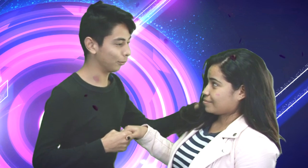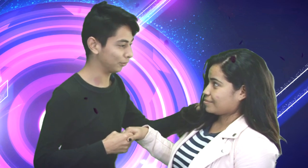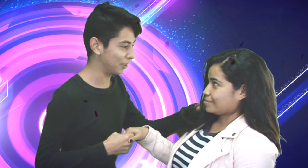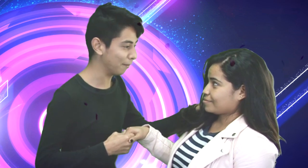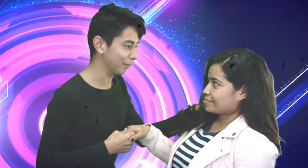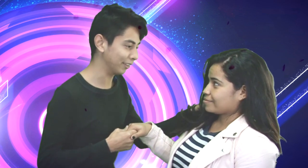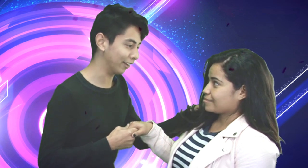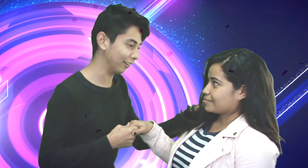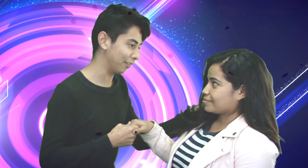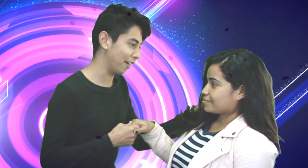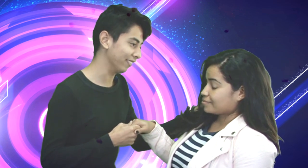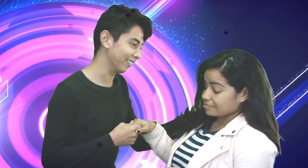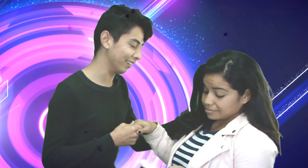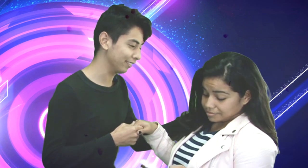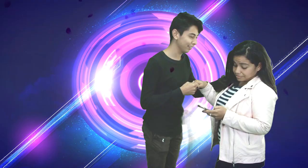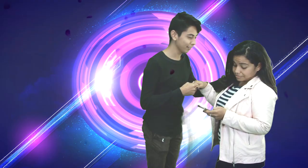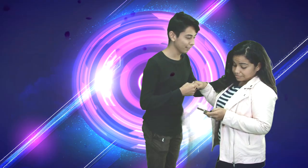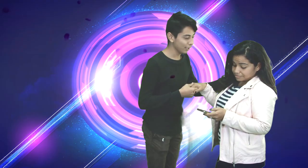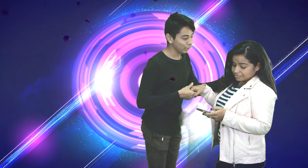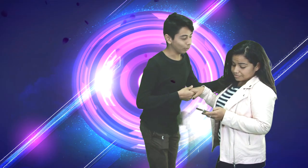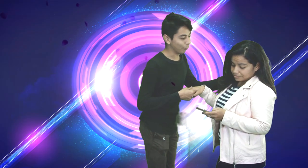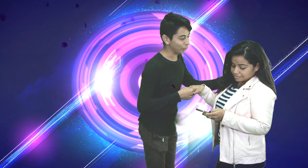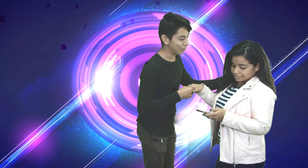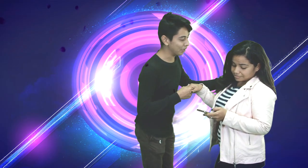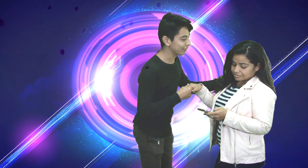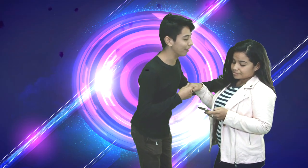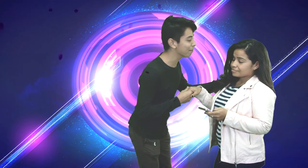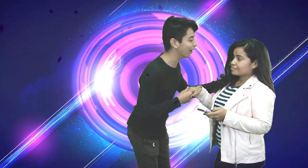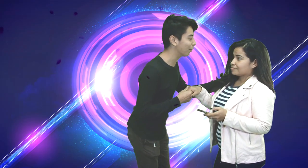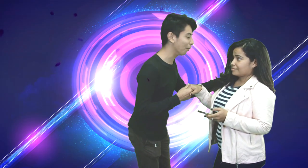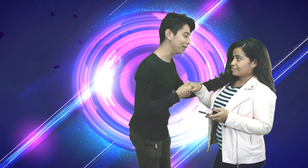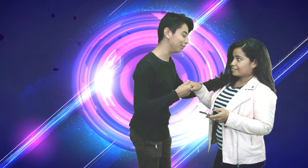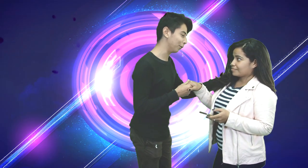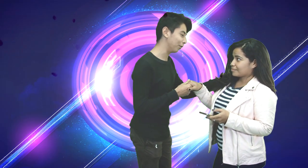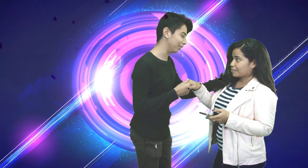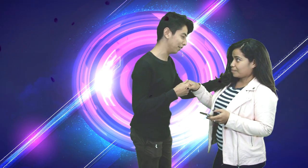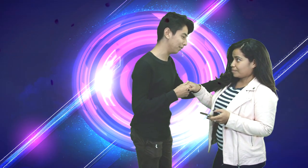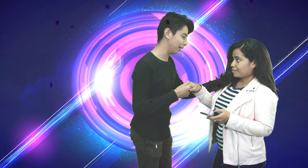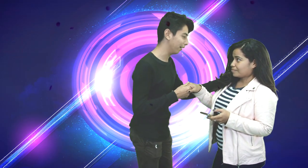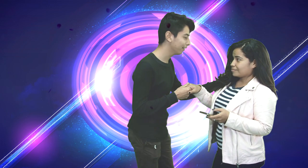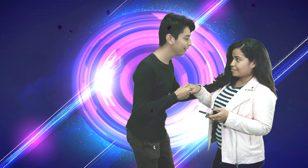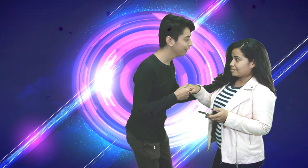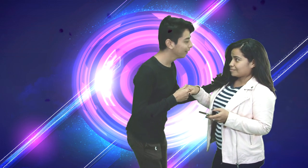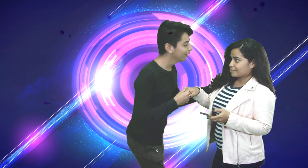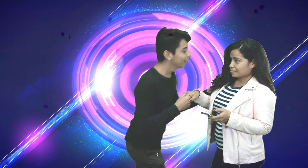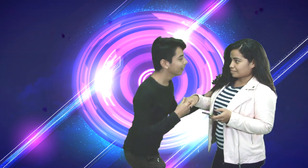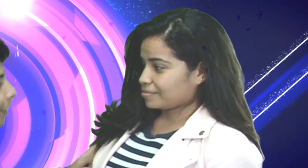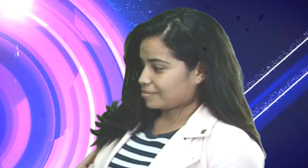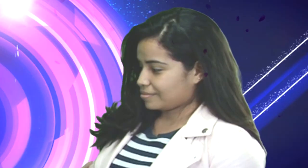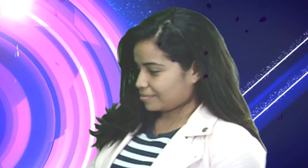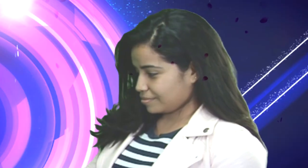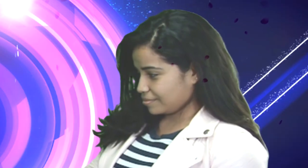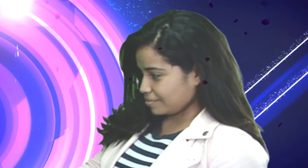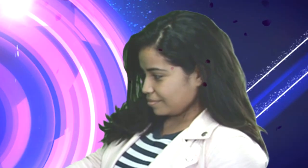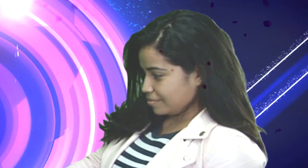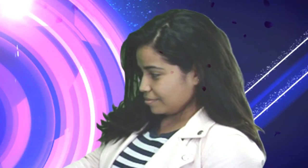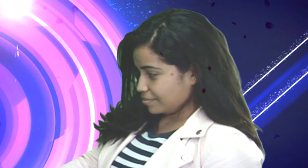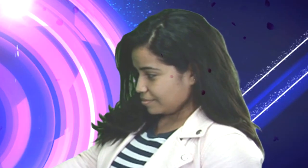siempre tan radiantes tu amor me quema como mil soles limpia no sabes cuánto te